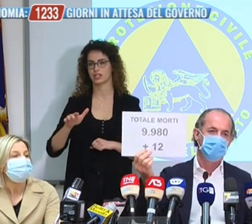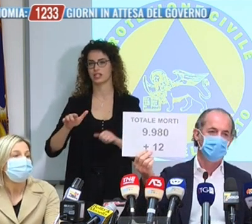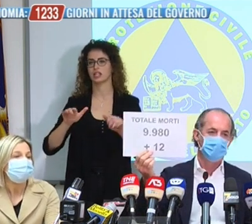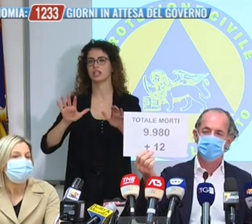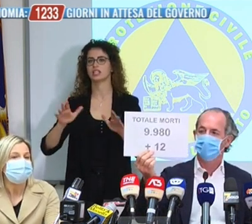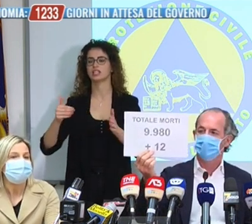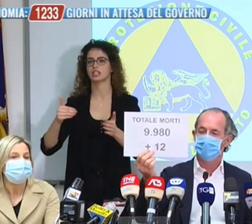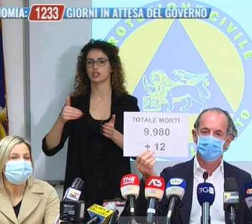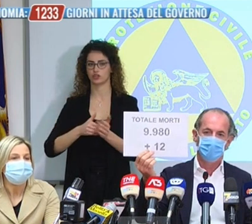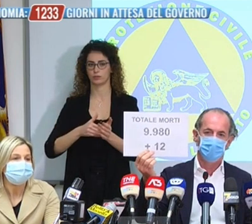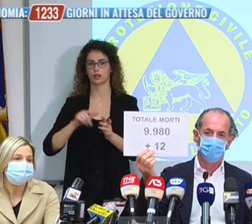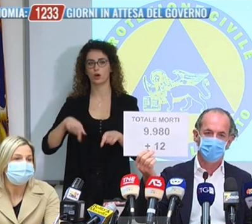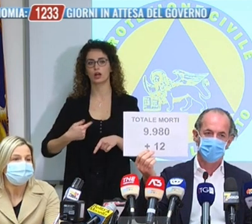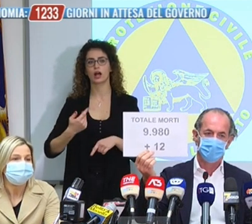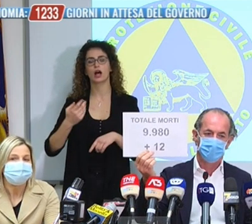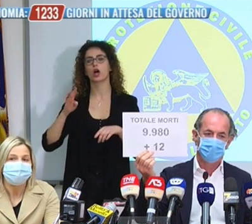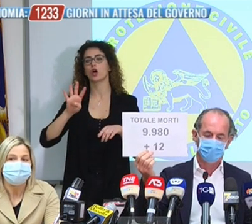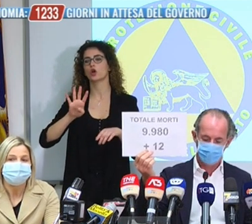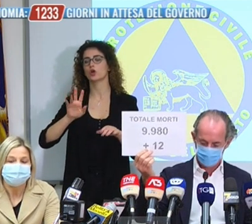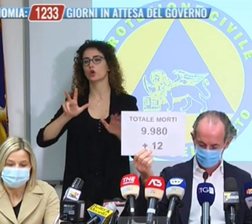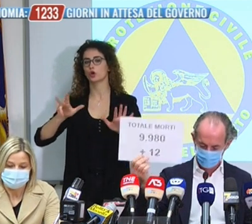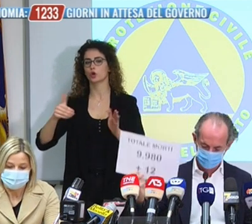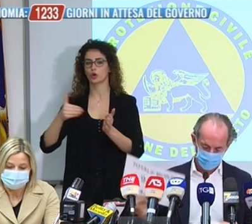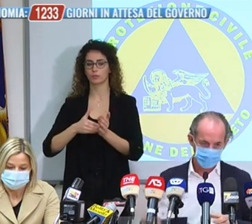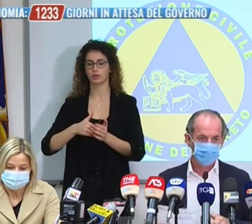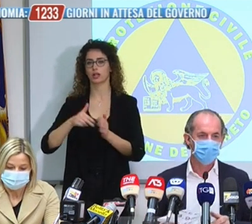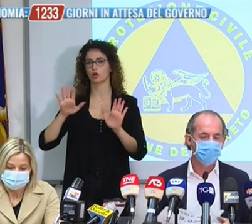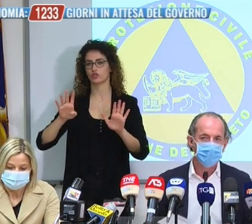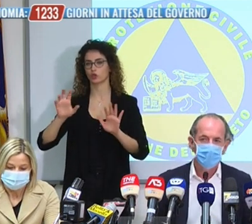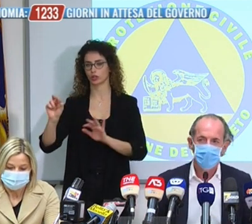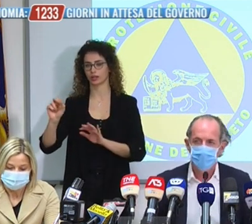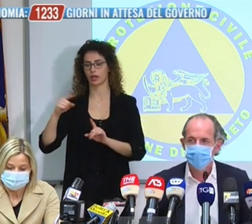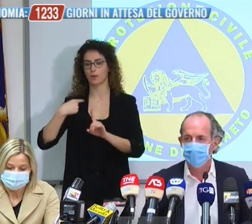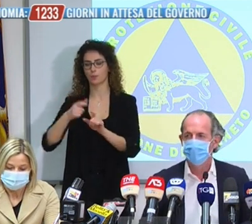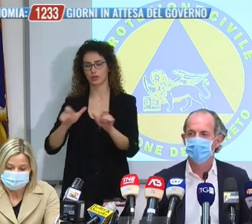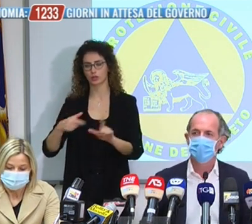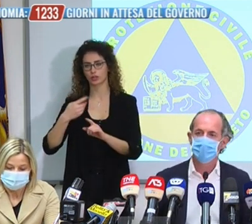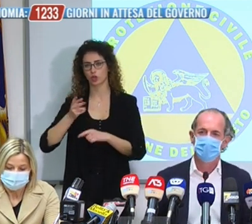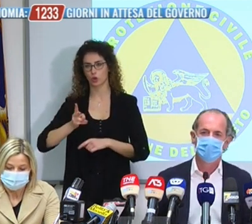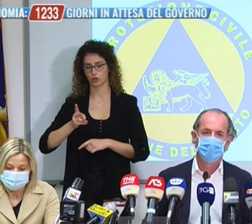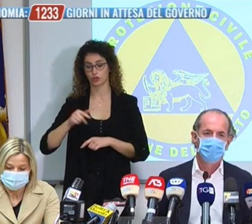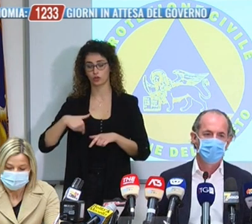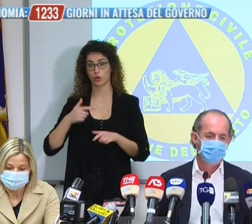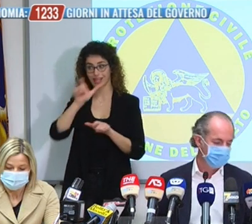sono 9.980 più 12. Siamo ancora l'ottava